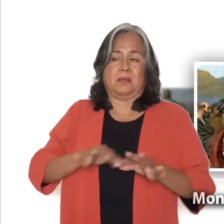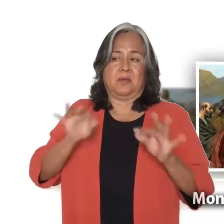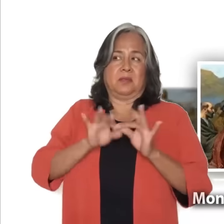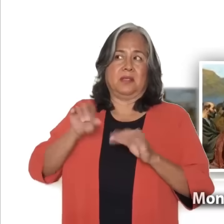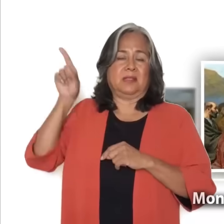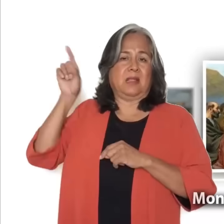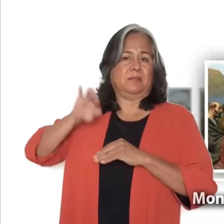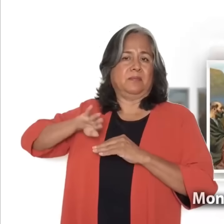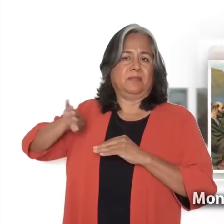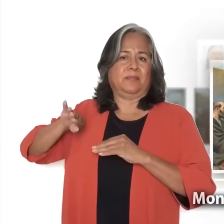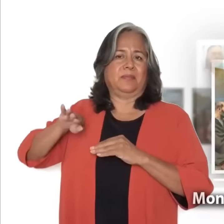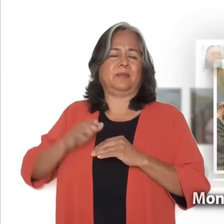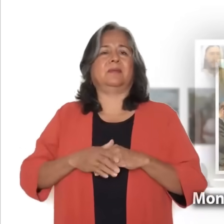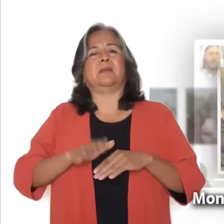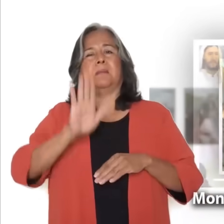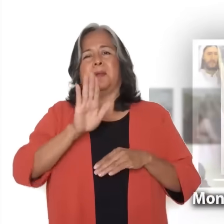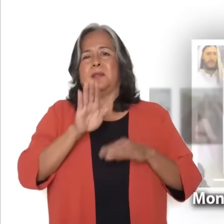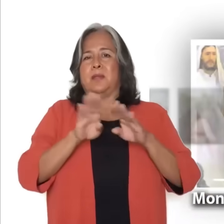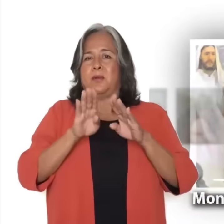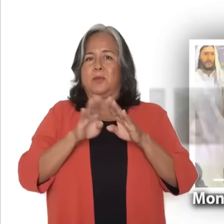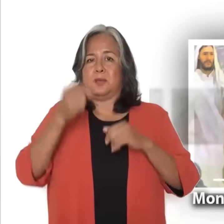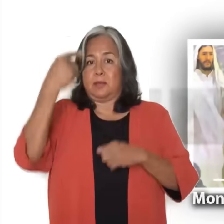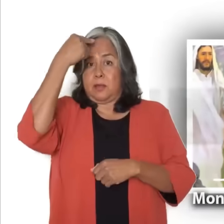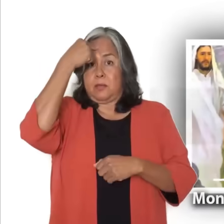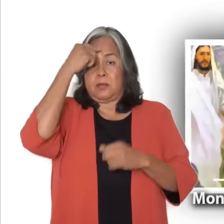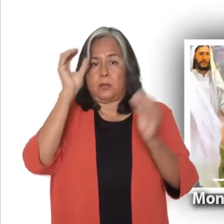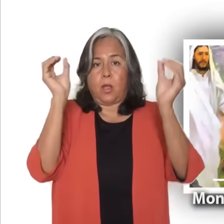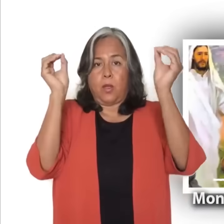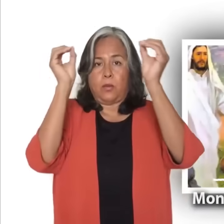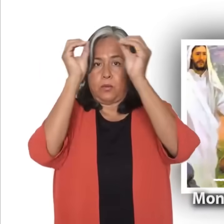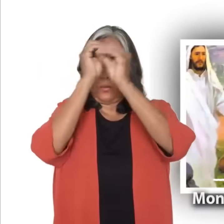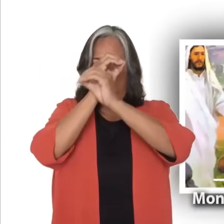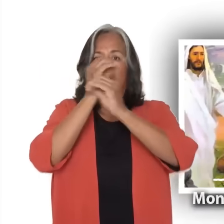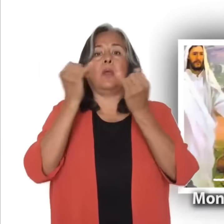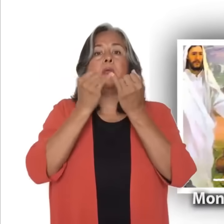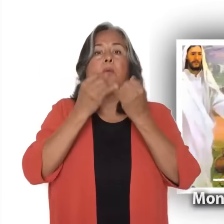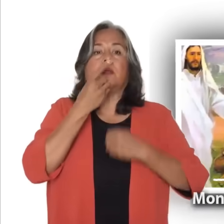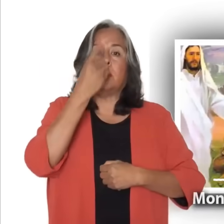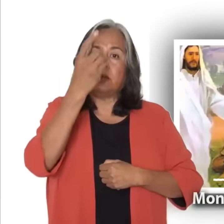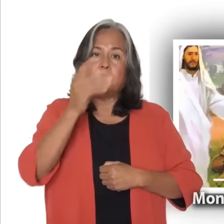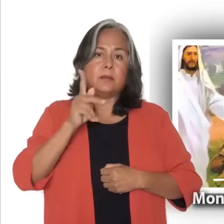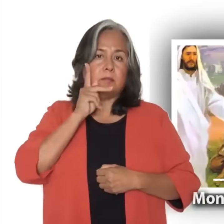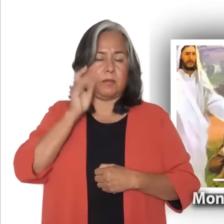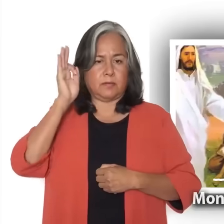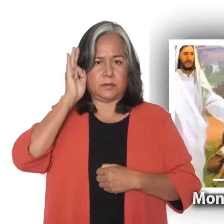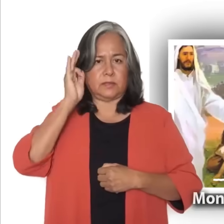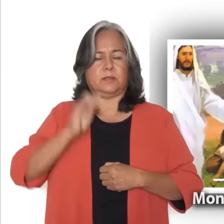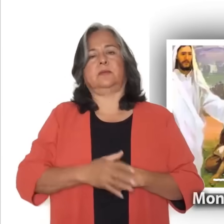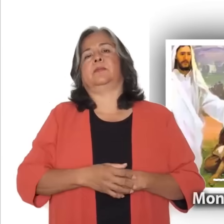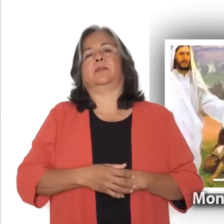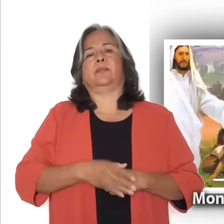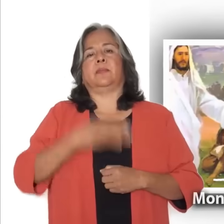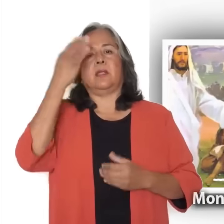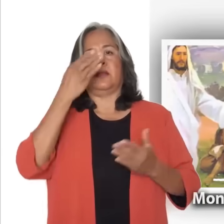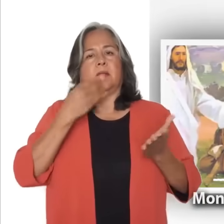que a veces oscurecen el mensaje, como denuncia el Papa Francisco. Nuevamente la primera